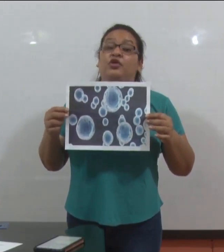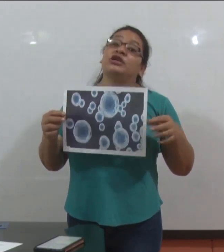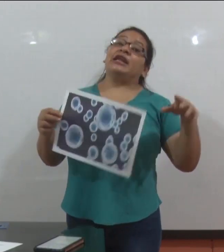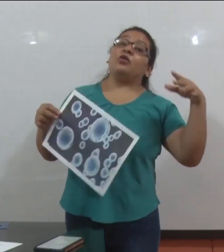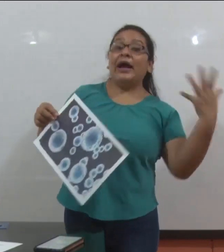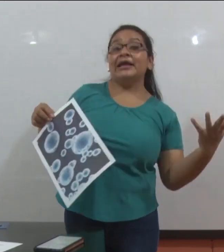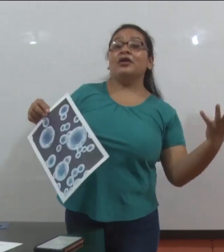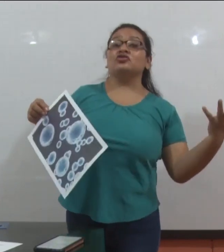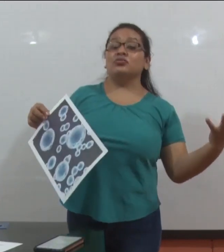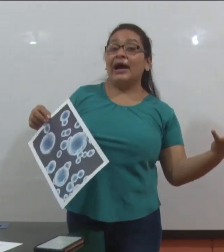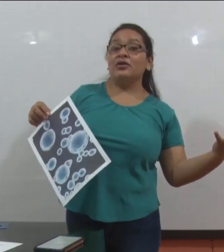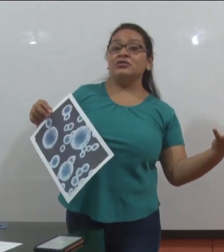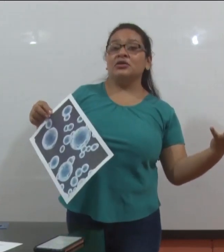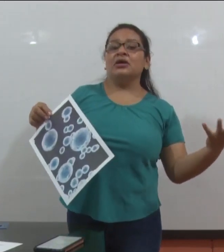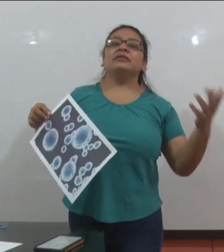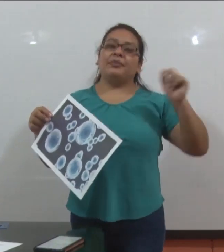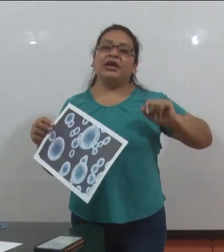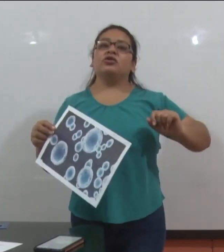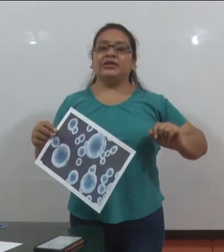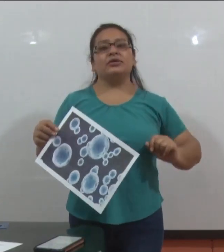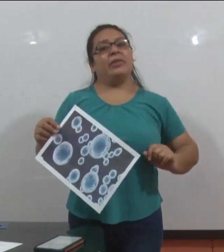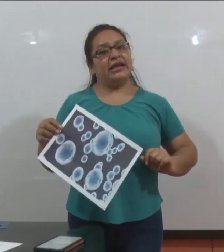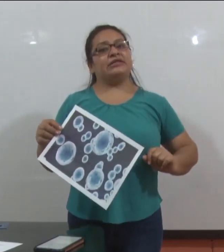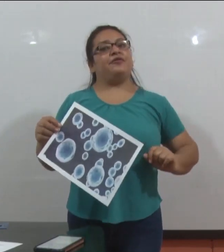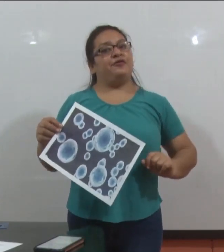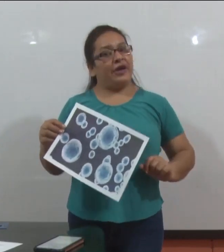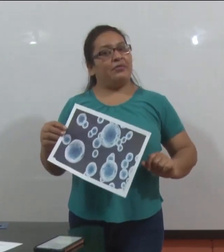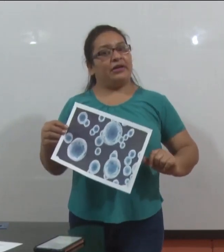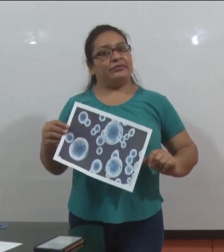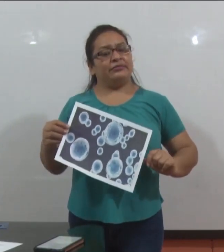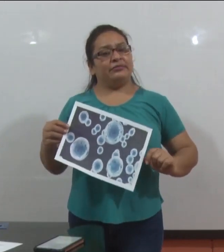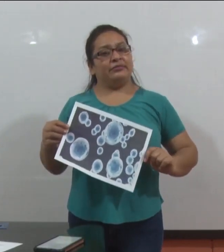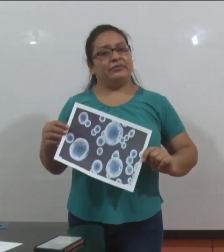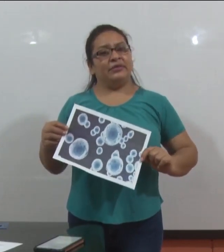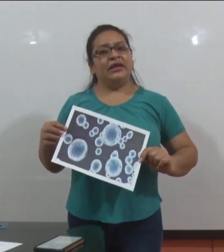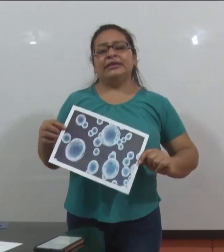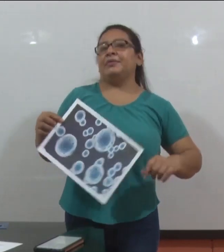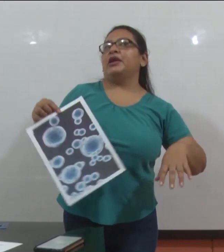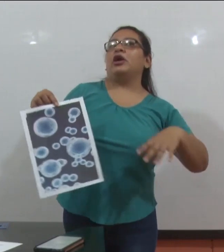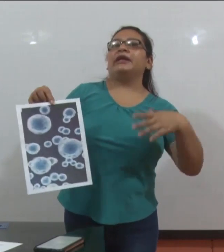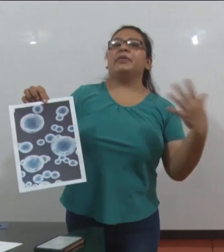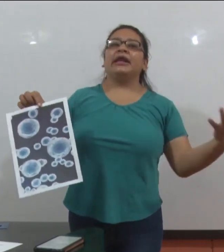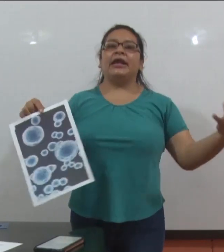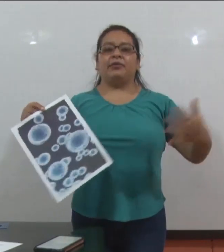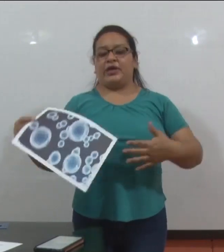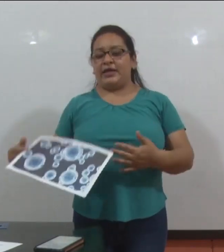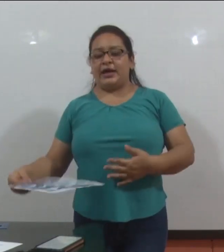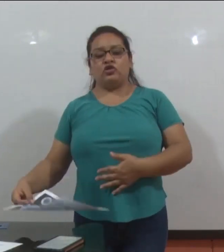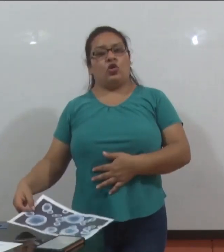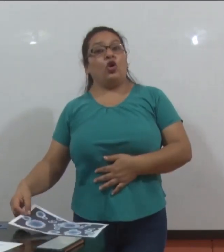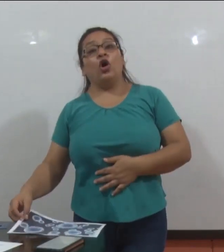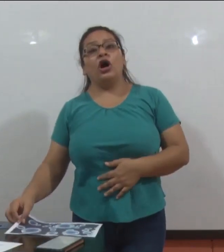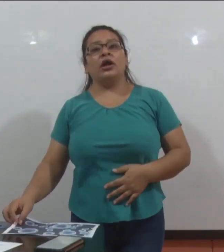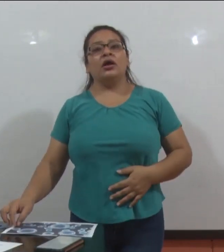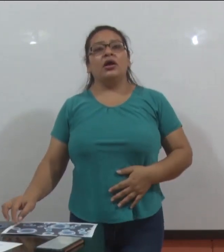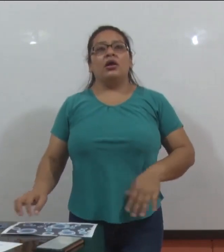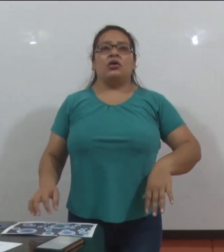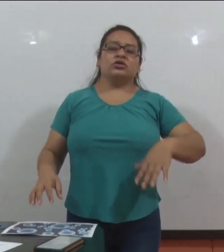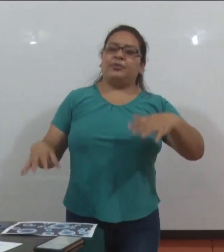Porque al igual que los humanos, también los animales se enferman. También los animales les puede dar dolor o se